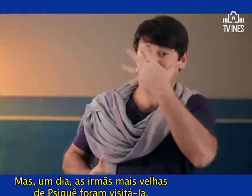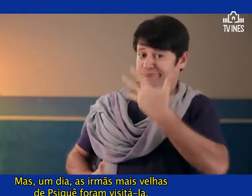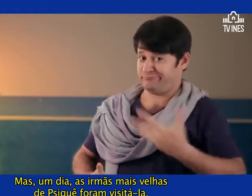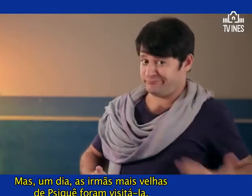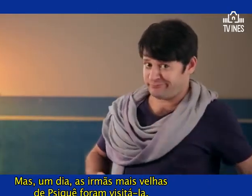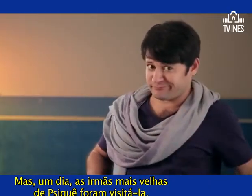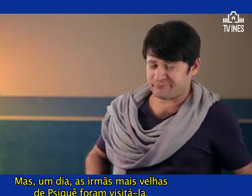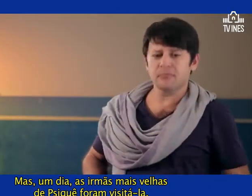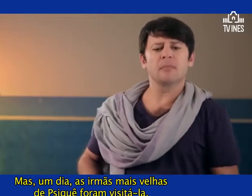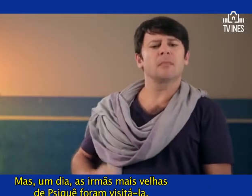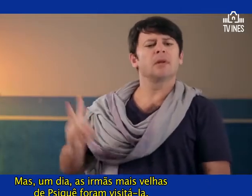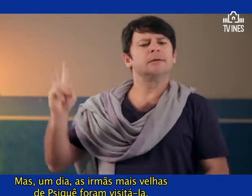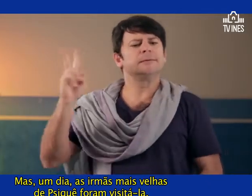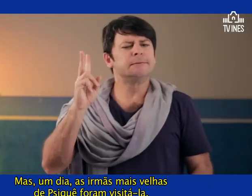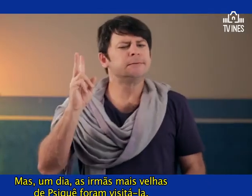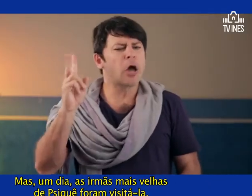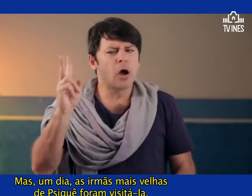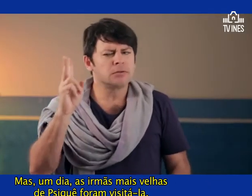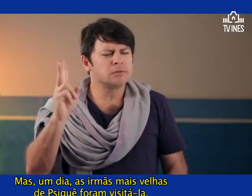Psyche foram visitá-la.